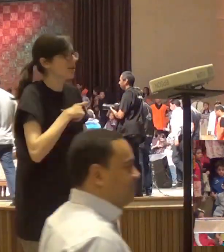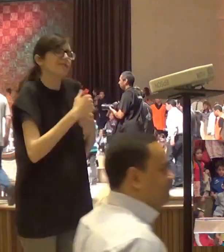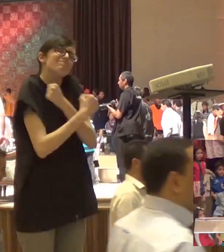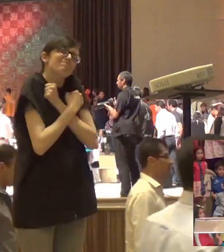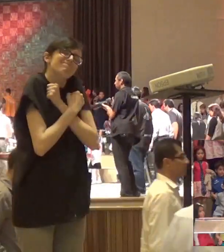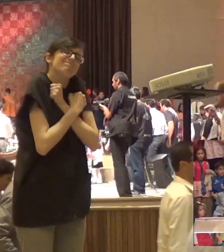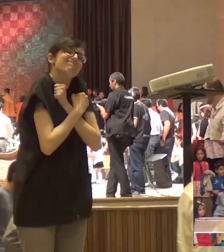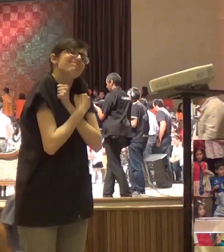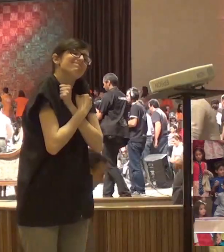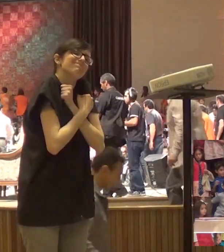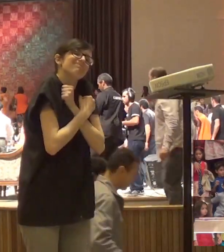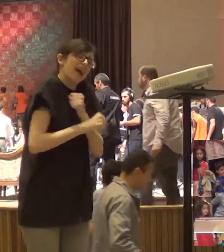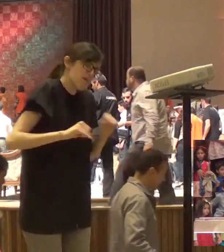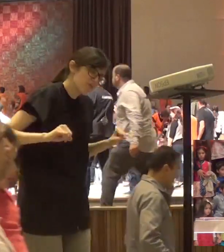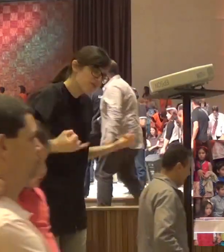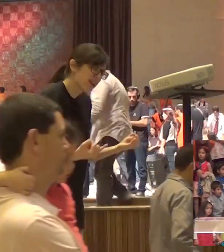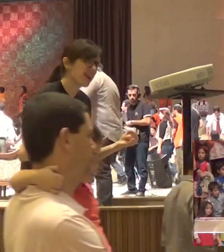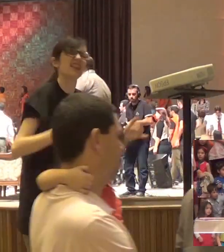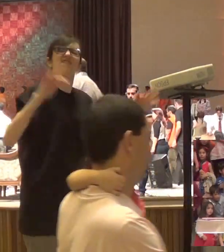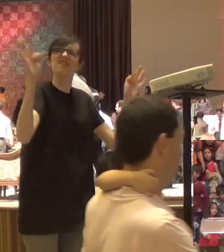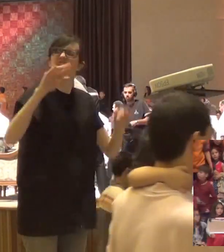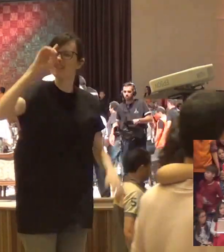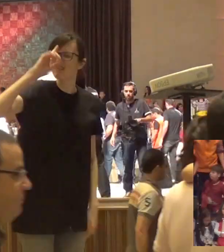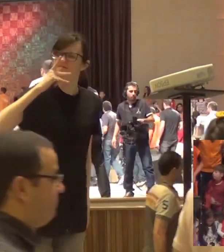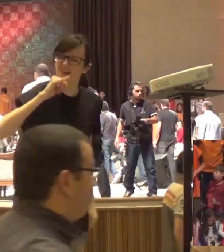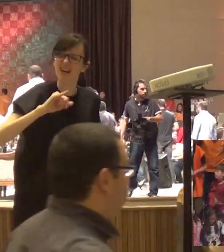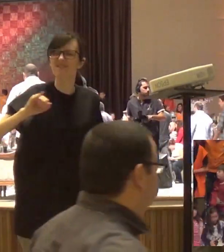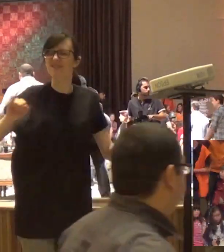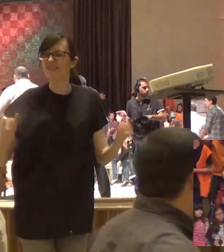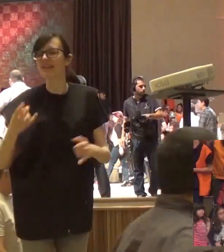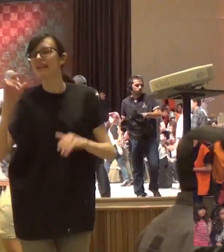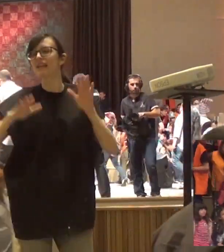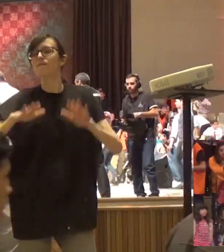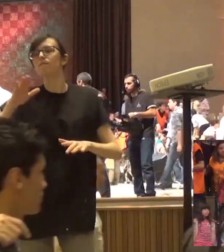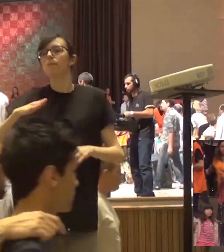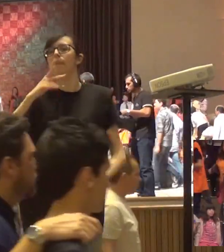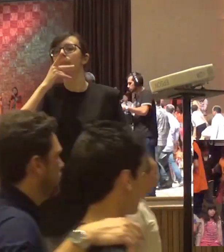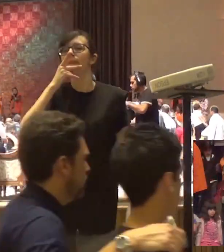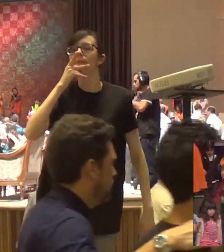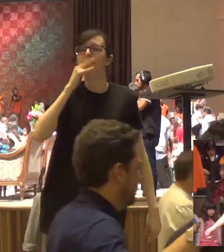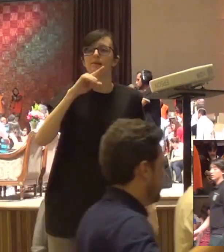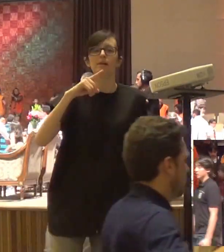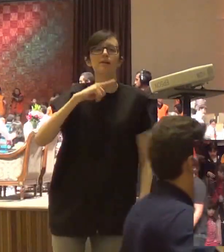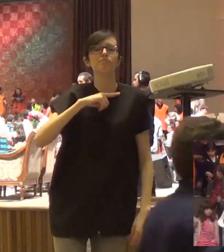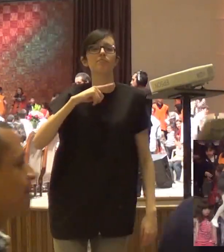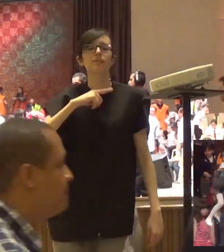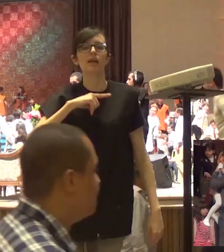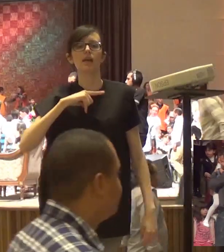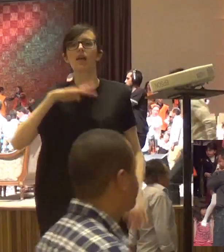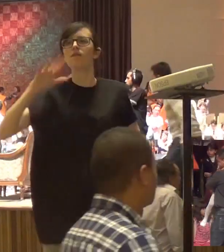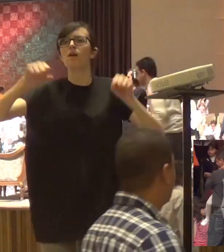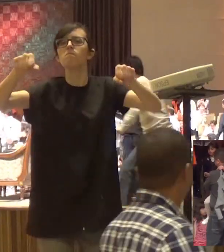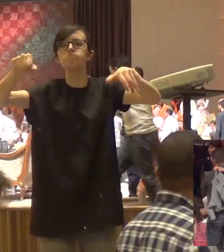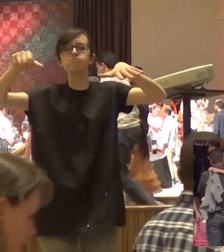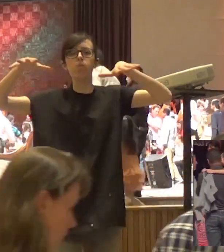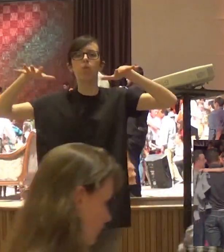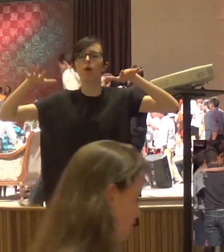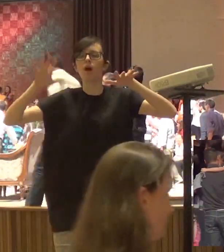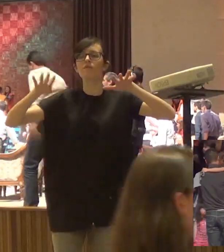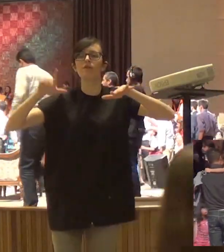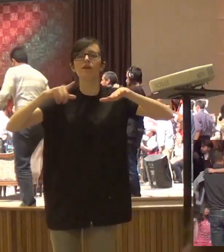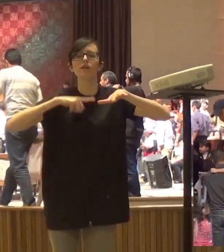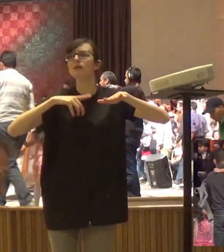gostoso no papai, de feliz dia dos pais. Se tem pais e filhos aqui no auditório que estão sentados separados,